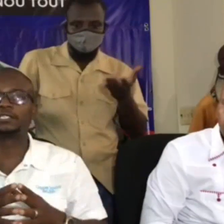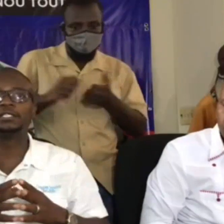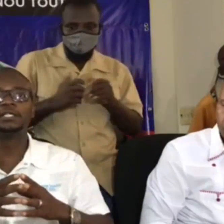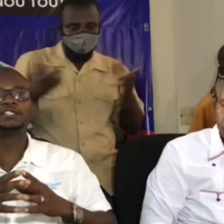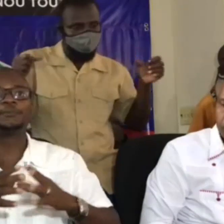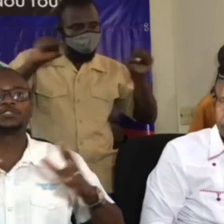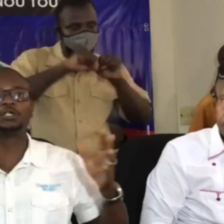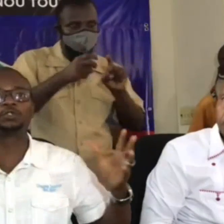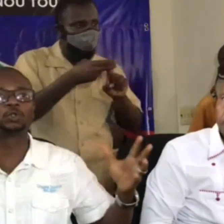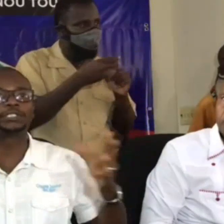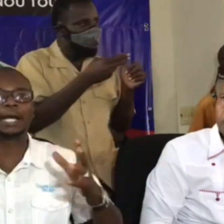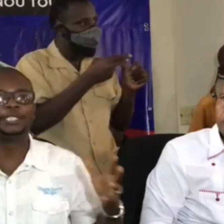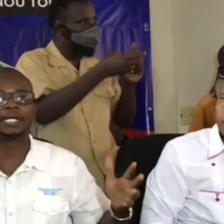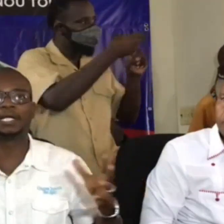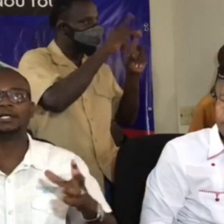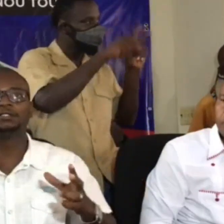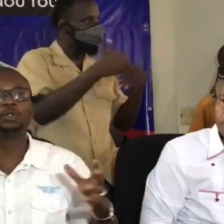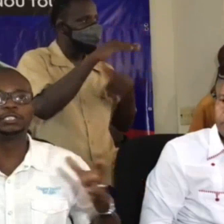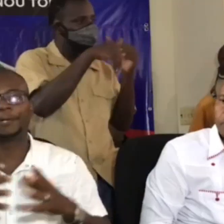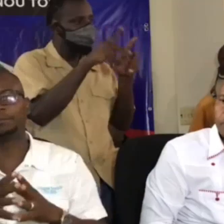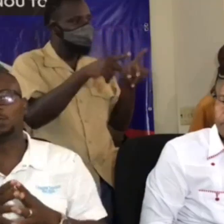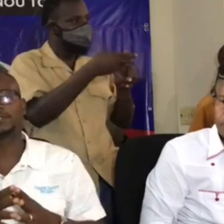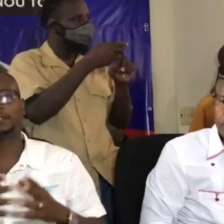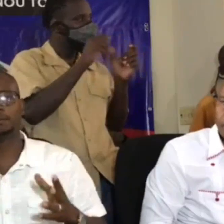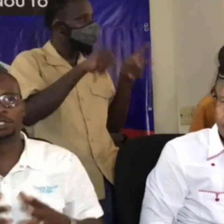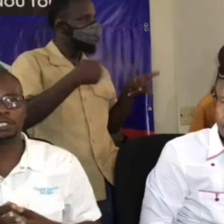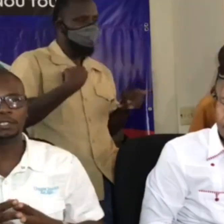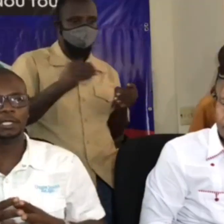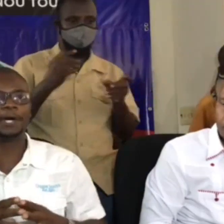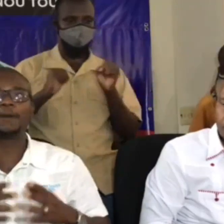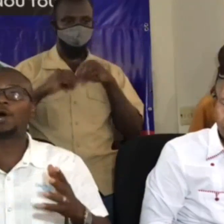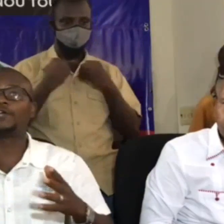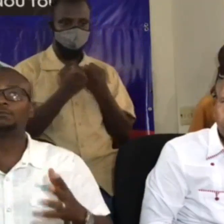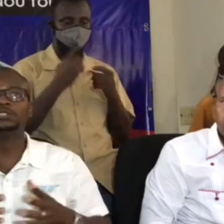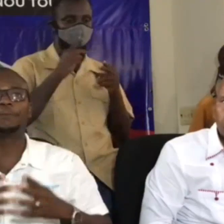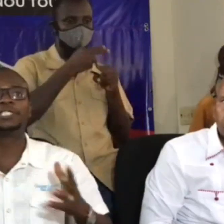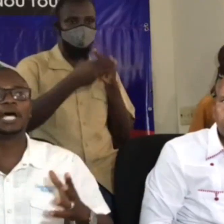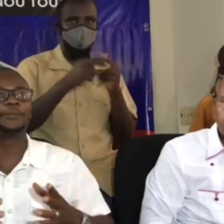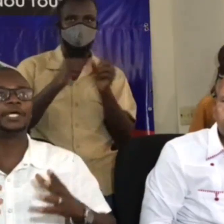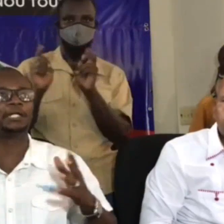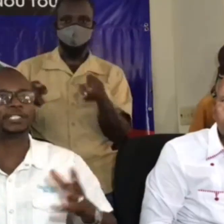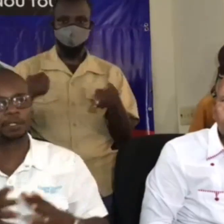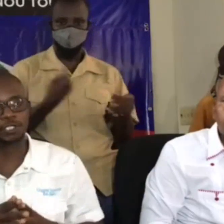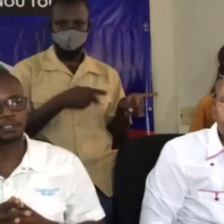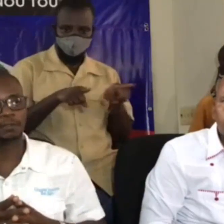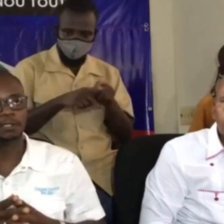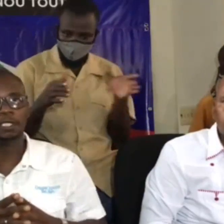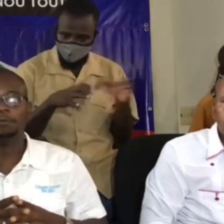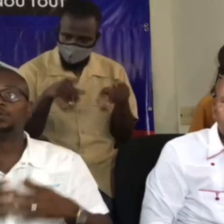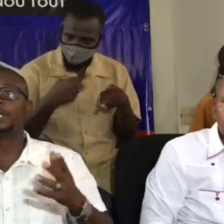a constaté, c'est presque toute capitale là, tout département de l'Ouest a été bloqué par rapport avec le monde qui a kidnappé à droite à